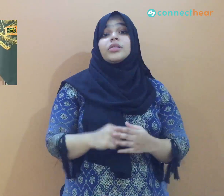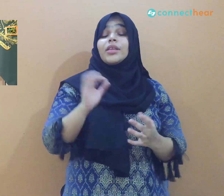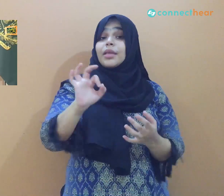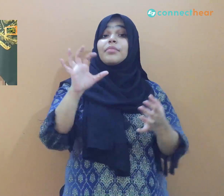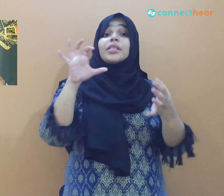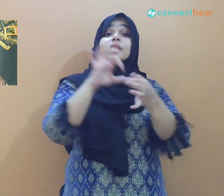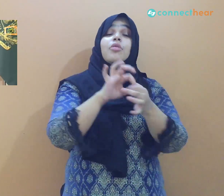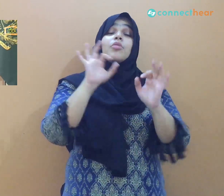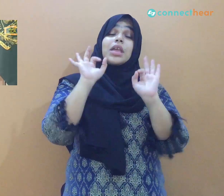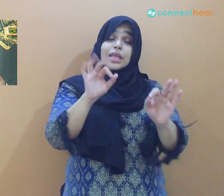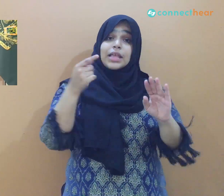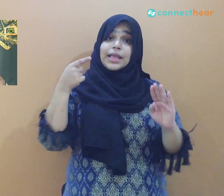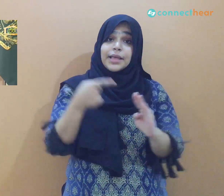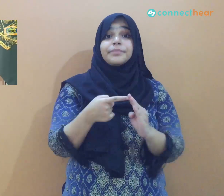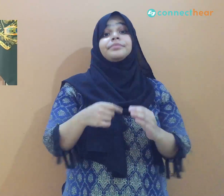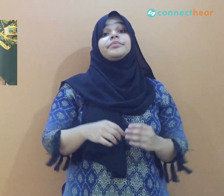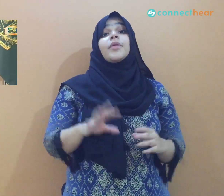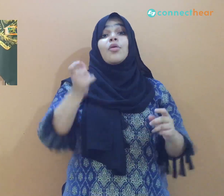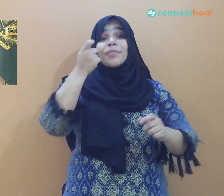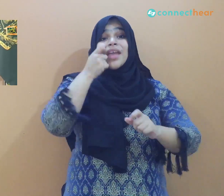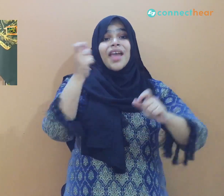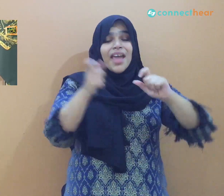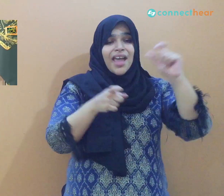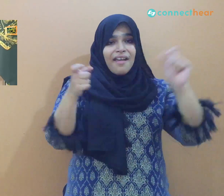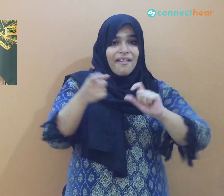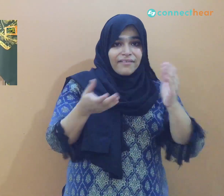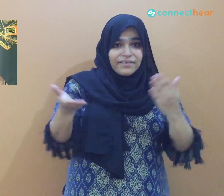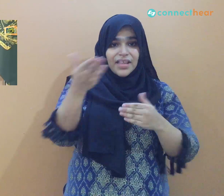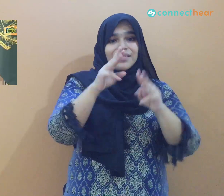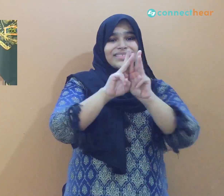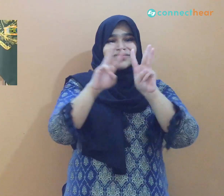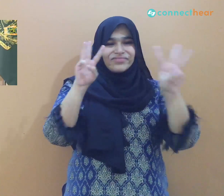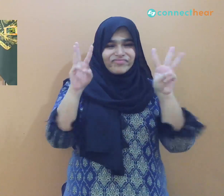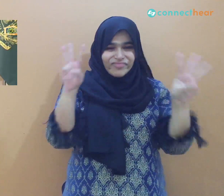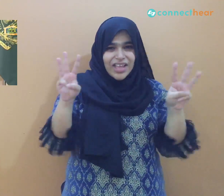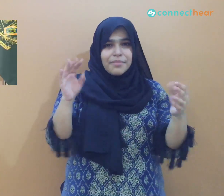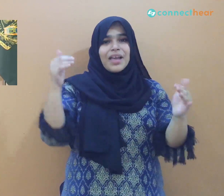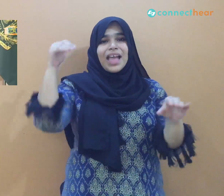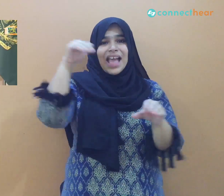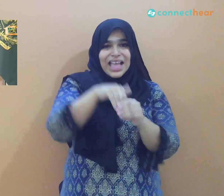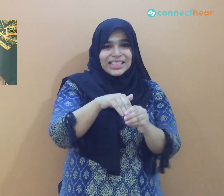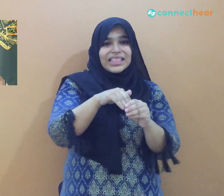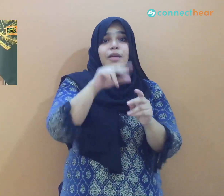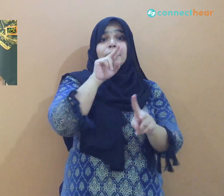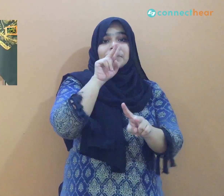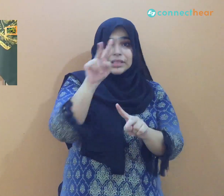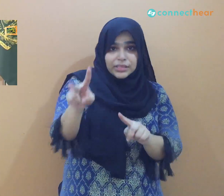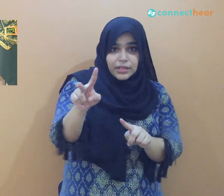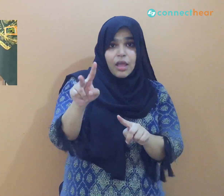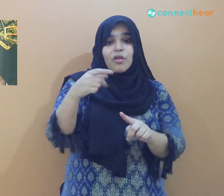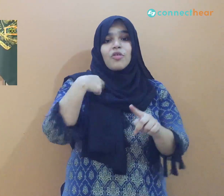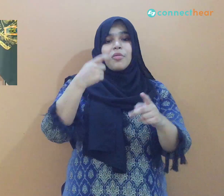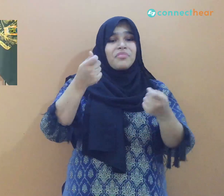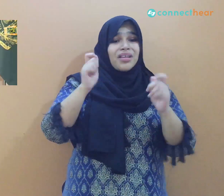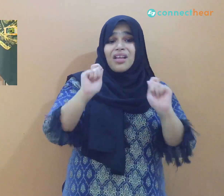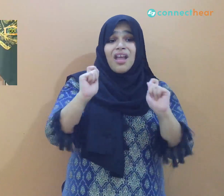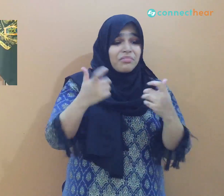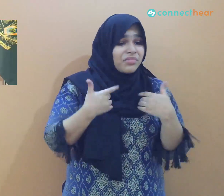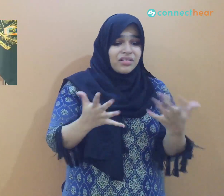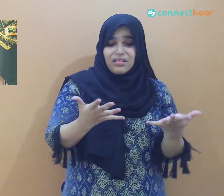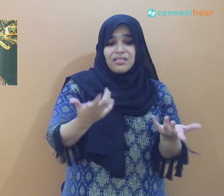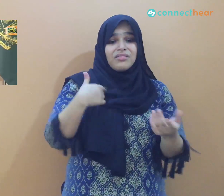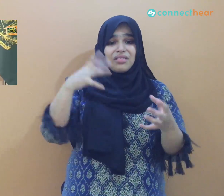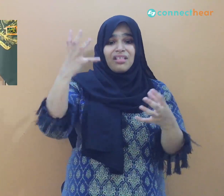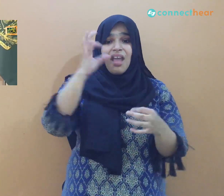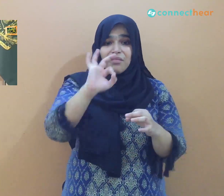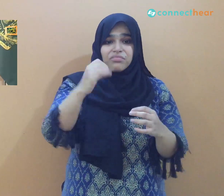اور صرف مقصد یہ ہے کہ جو لوگ ہماری ویب سائٹ کے اوپر بتا دیں گے کہ جی میں بے روزگار ہوا ہوں اس دور کے